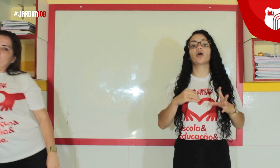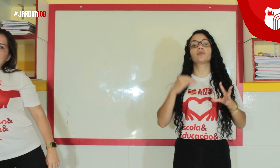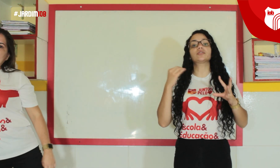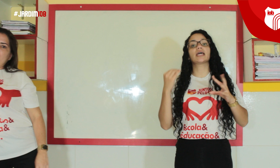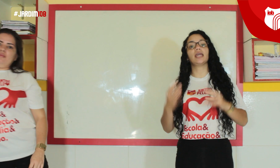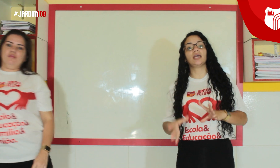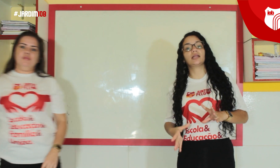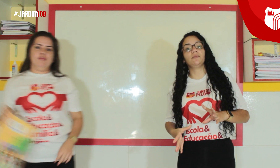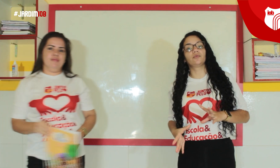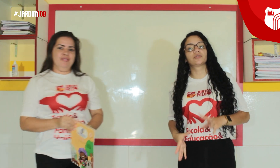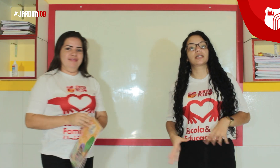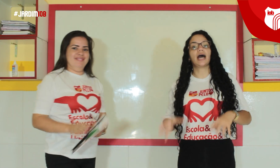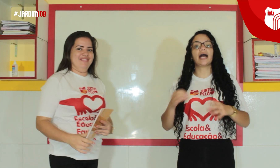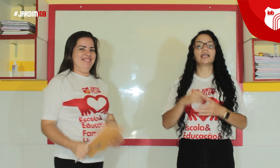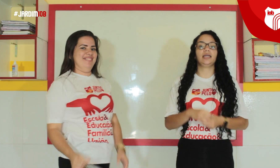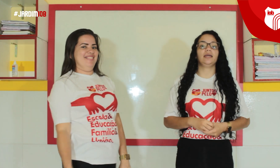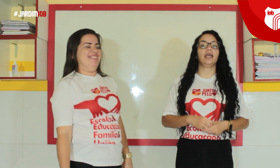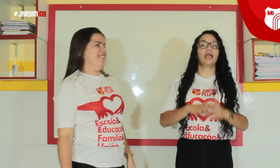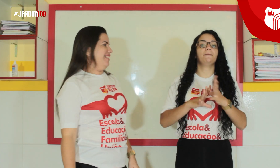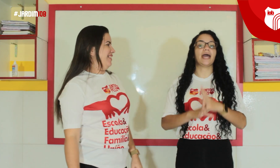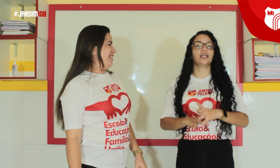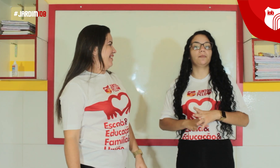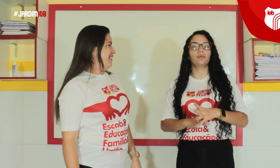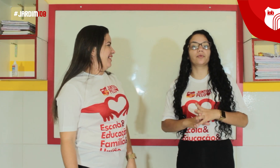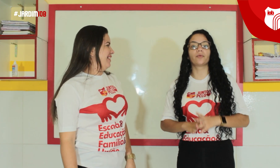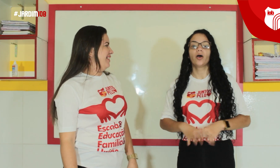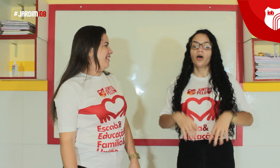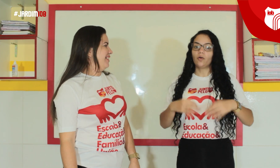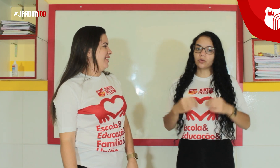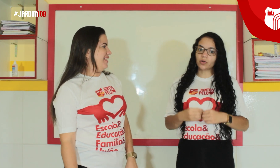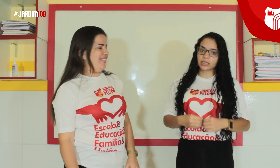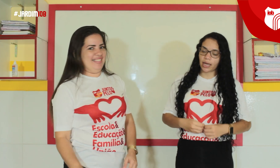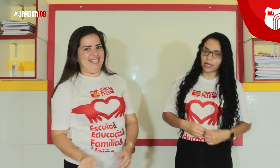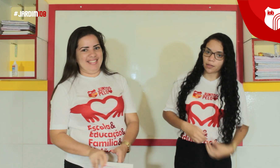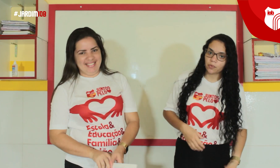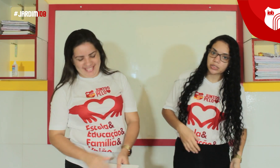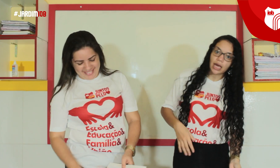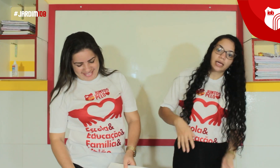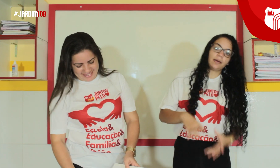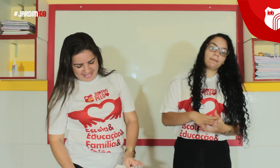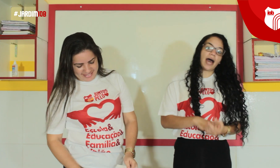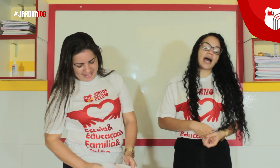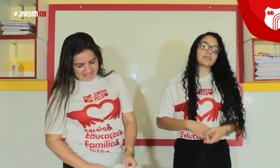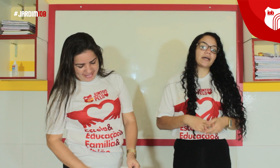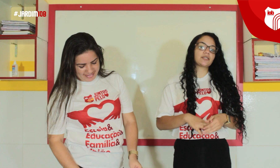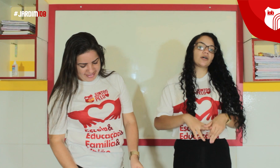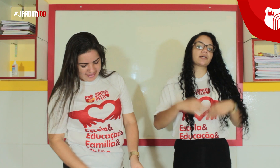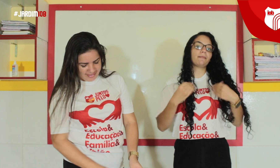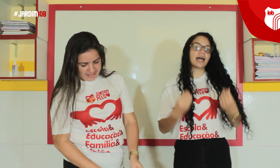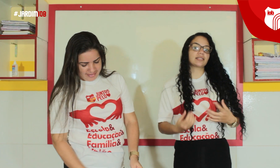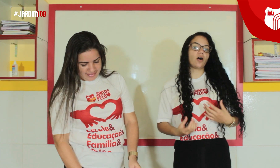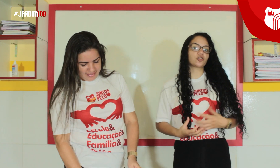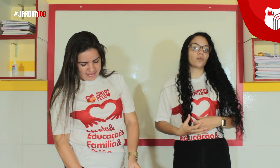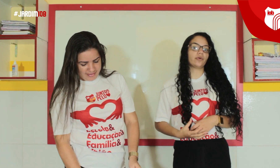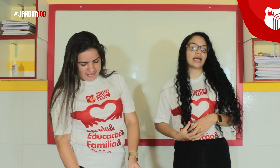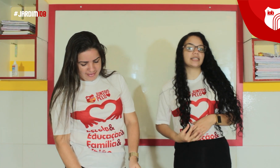os ritmos. Aqui em Pernambuco, um dos ritmos que as pessoas mais gostam, por exemplo,